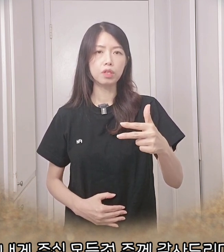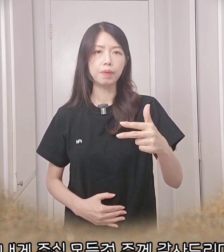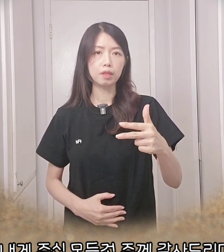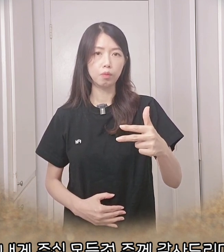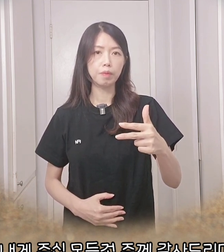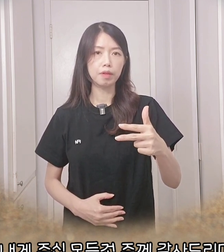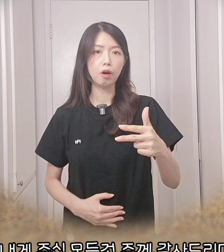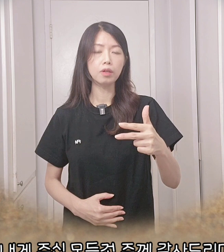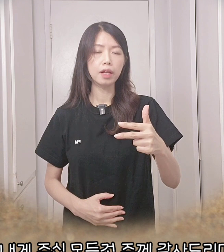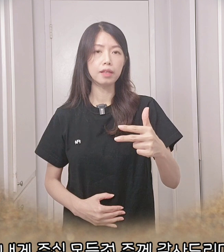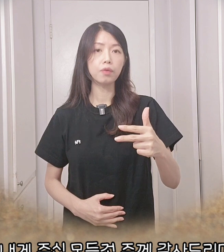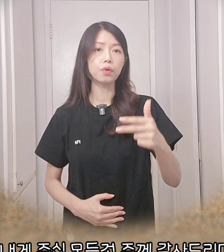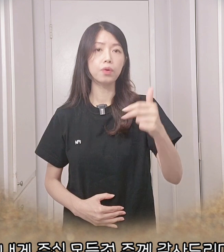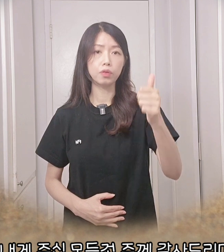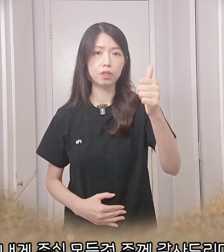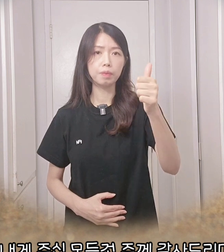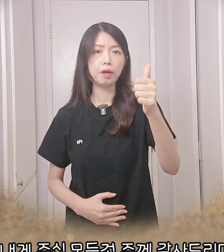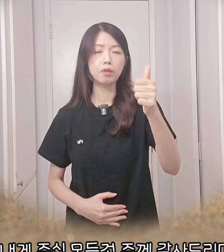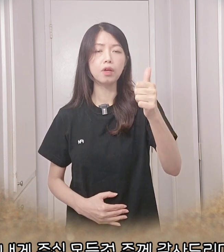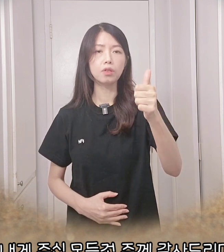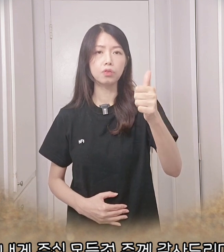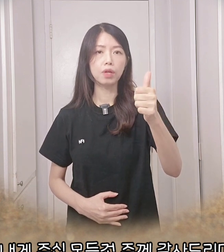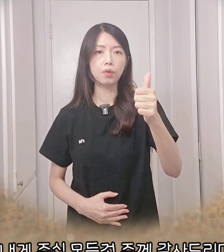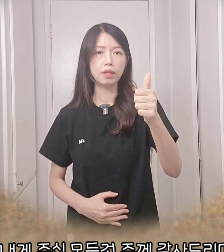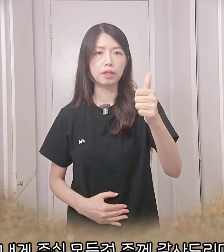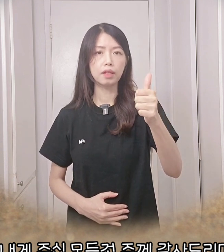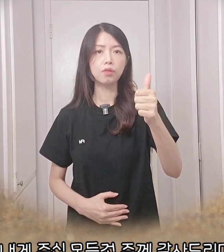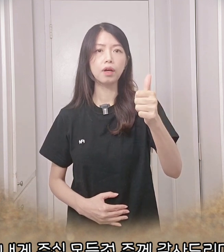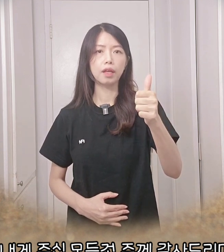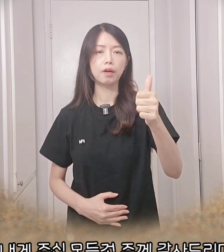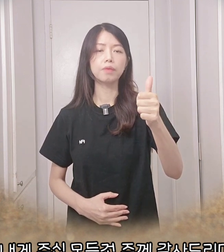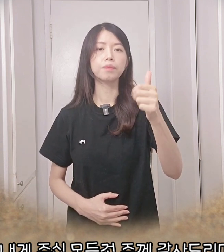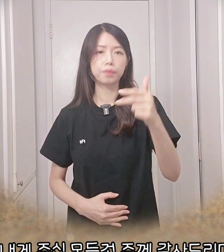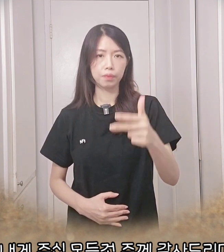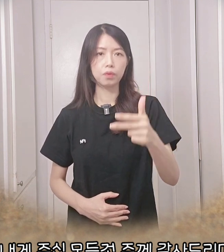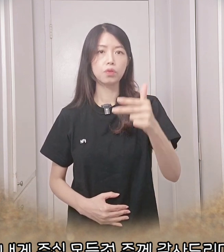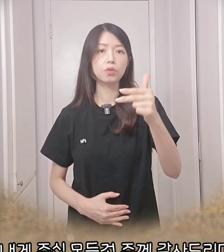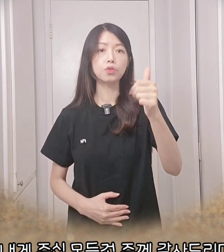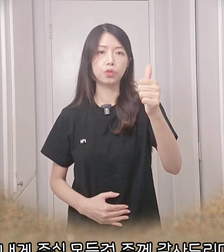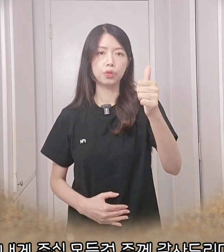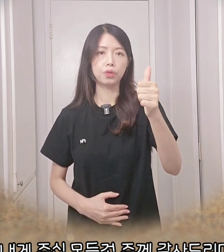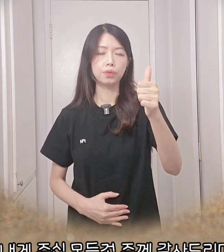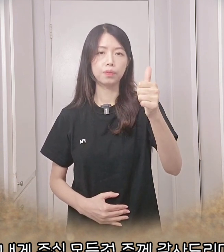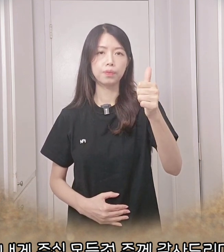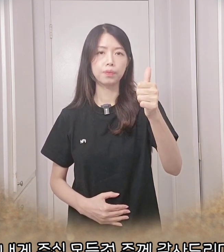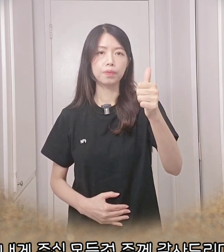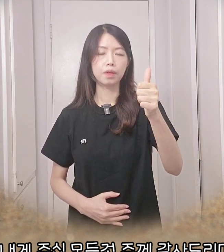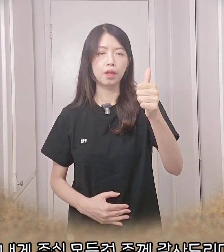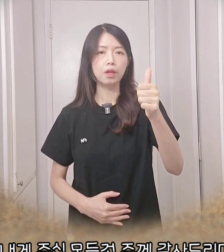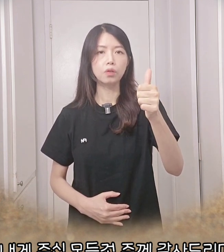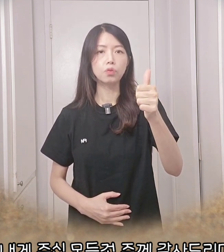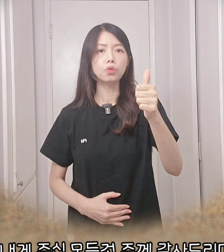검지, 중지만 접으면서 살짝 위로 올려주시면 주라고 하는 뜻의 수어가 돼요. 주.